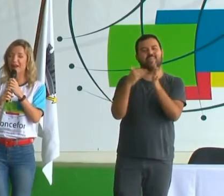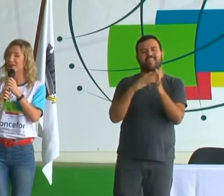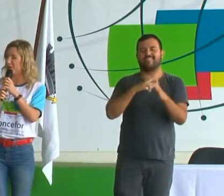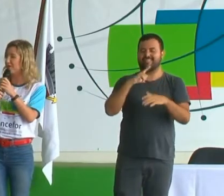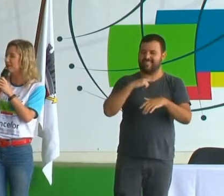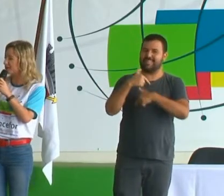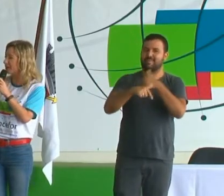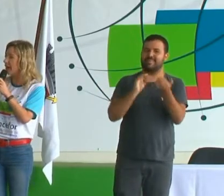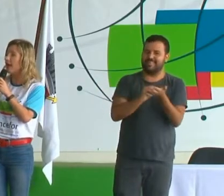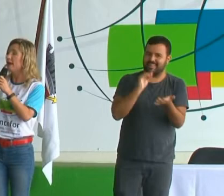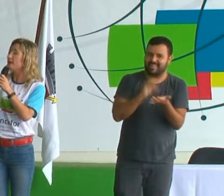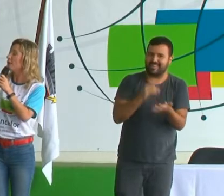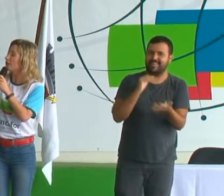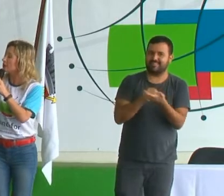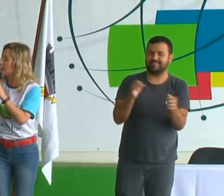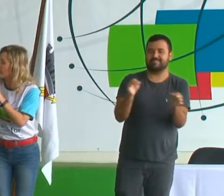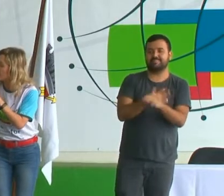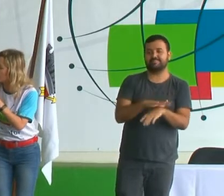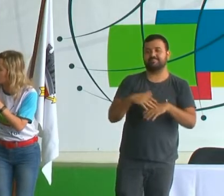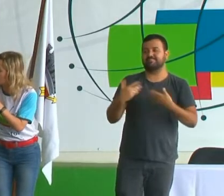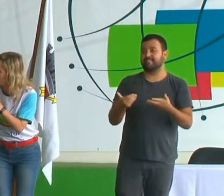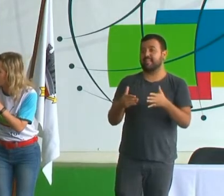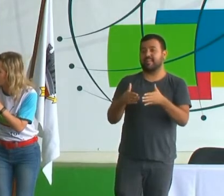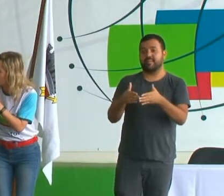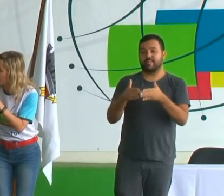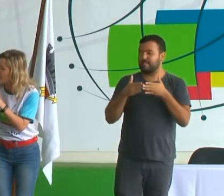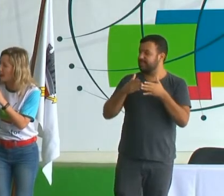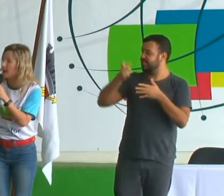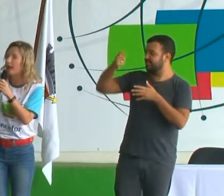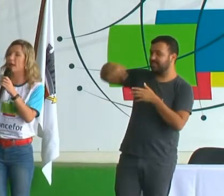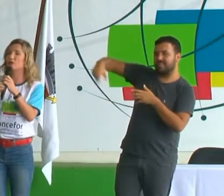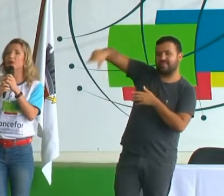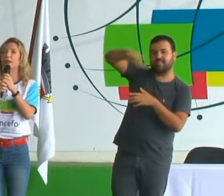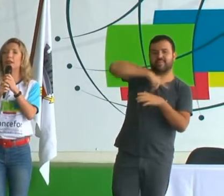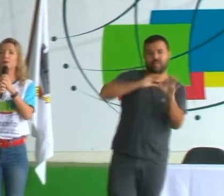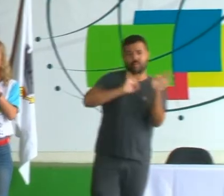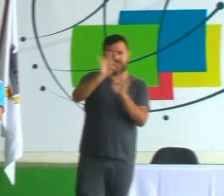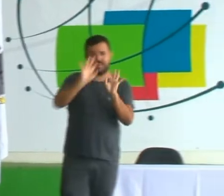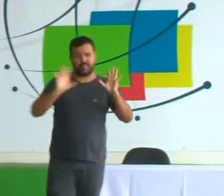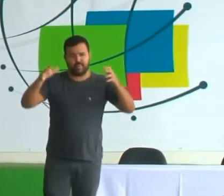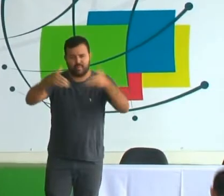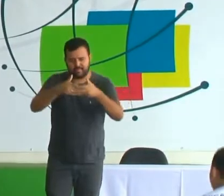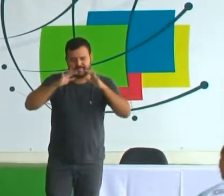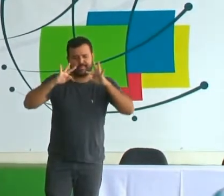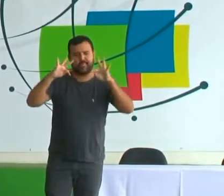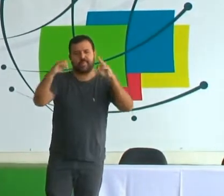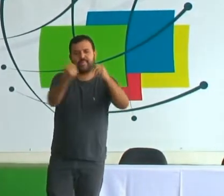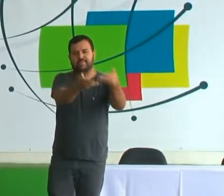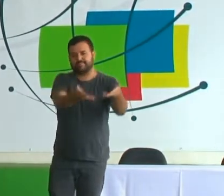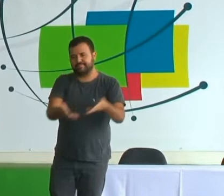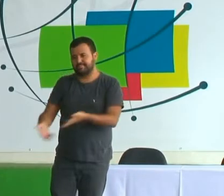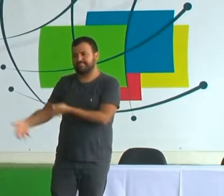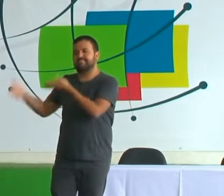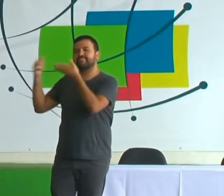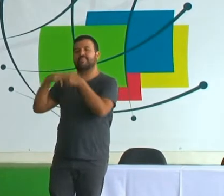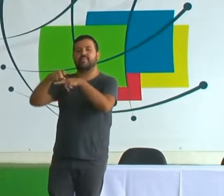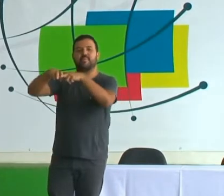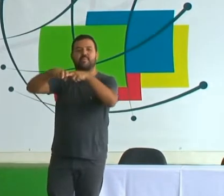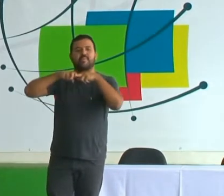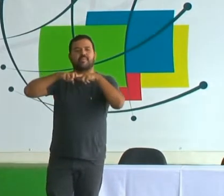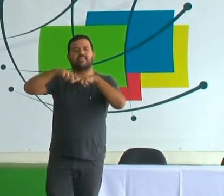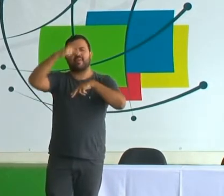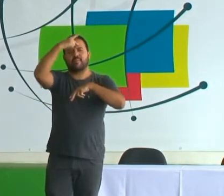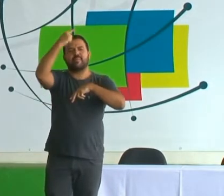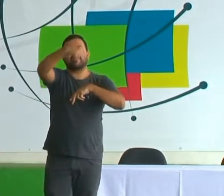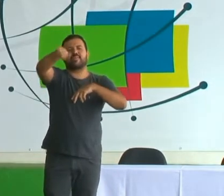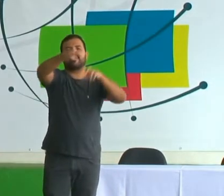muito trabalho que o evento dá. Então, eu gostaria que vocês viessem para cá, toda a equipe de organização, para a gente, ó, o